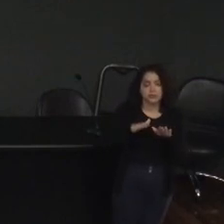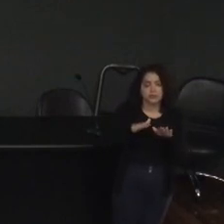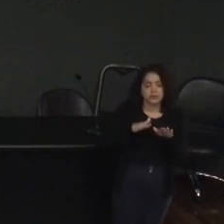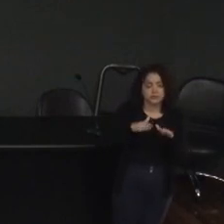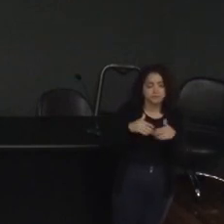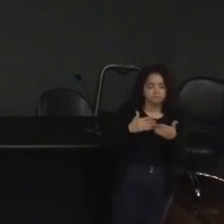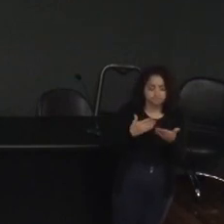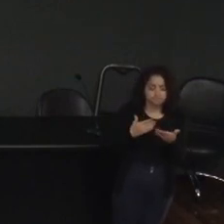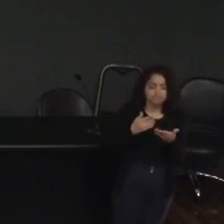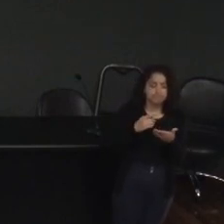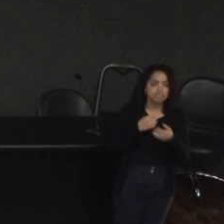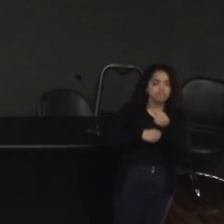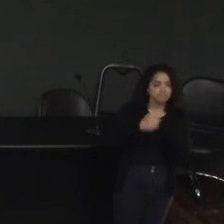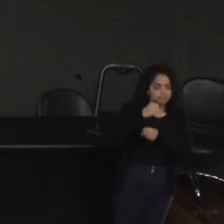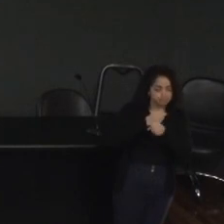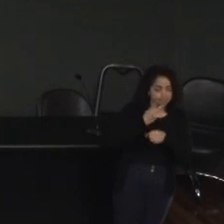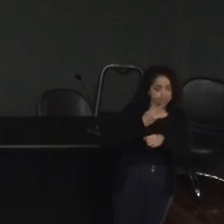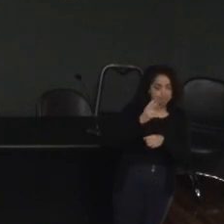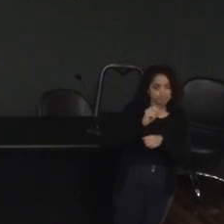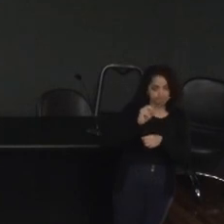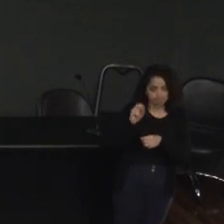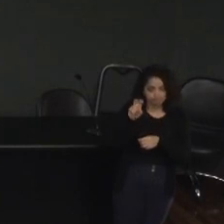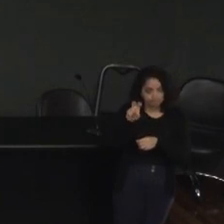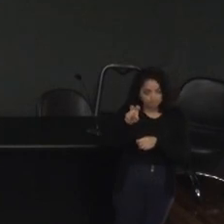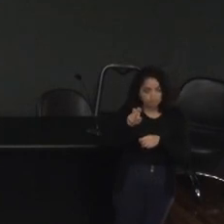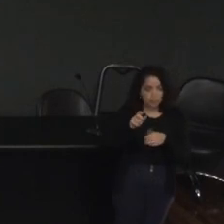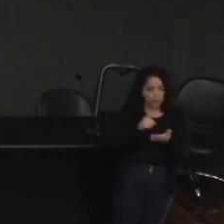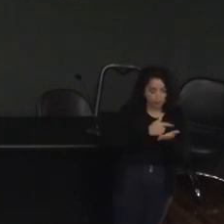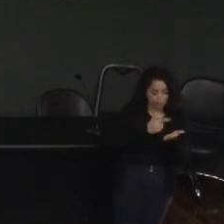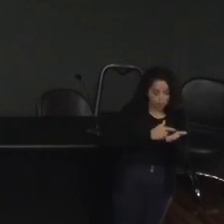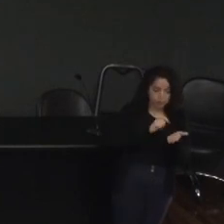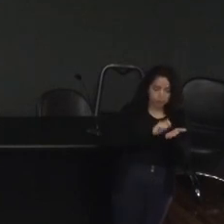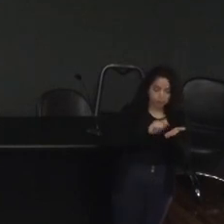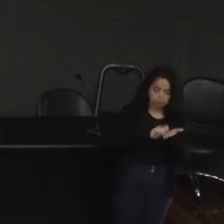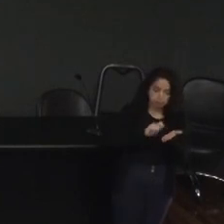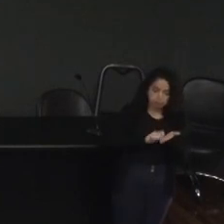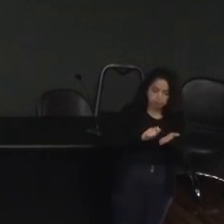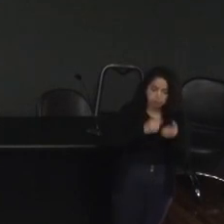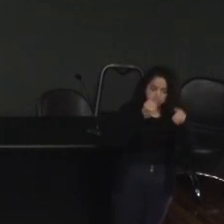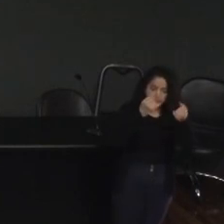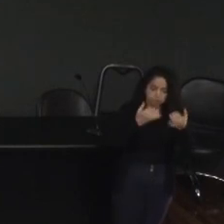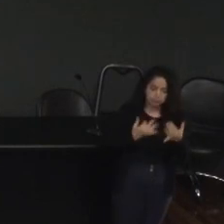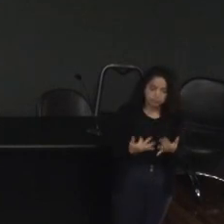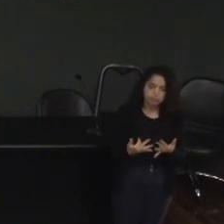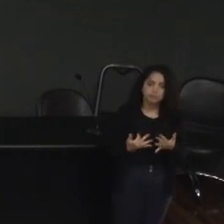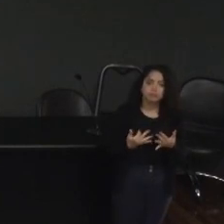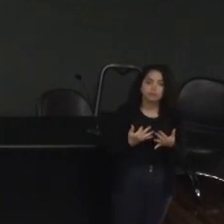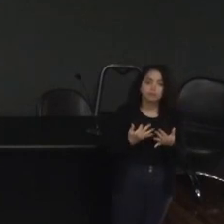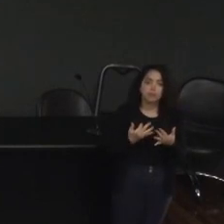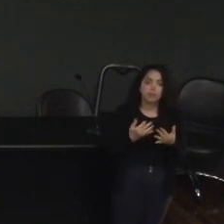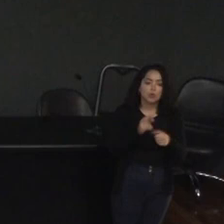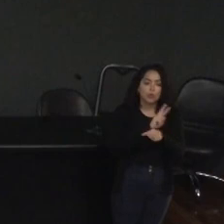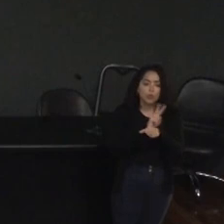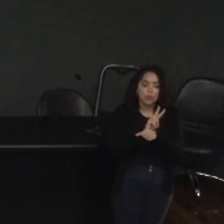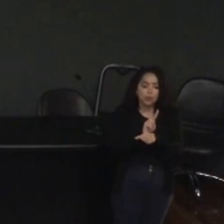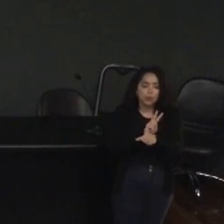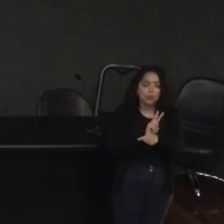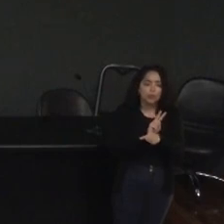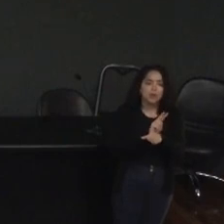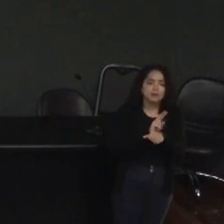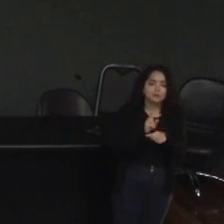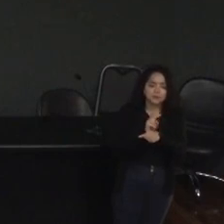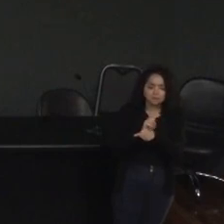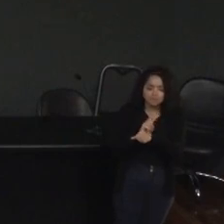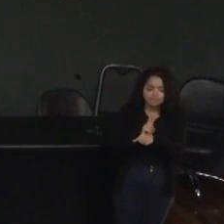lá em 2005 quando escrevi o primeiro livro do controle interno falando sobre isso é o custo-benefício do controle Às vezes você tá